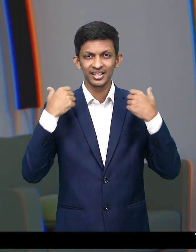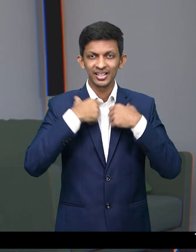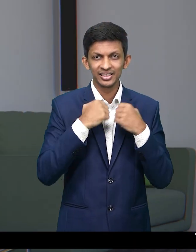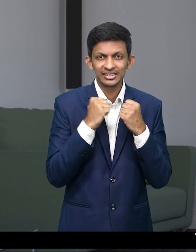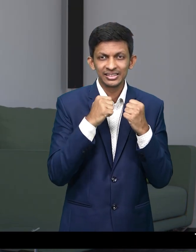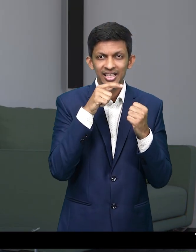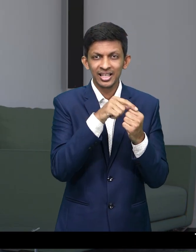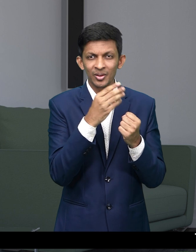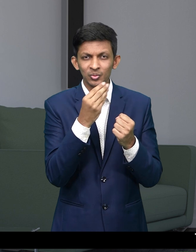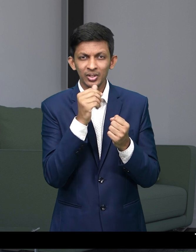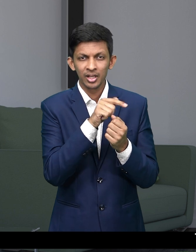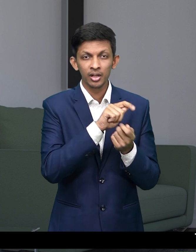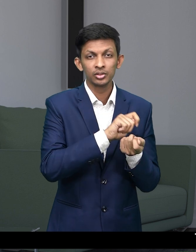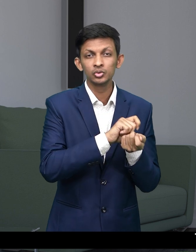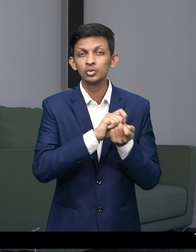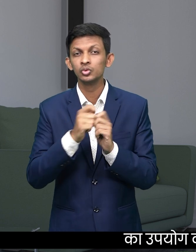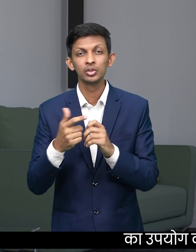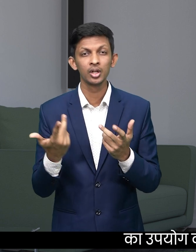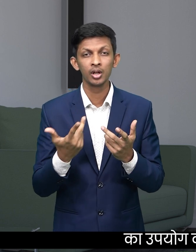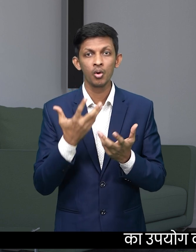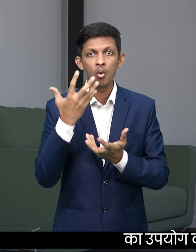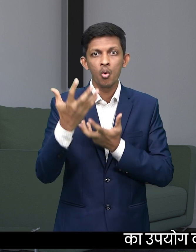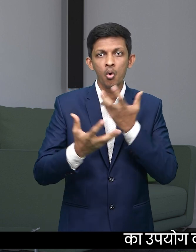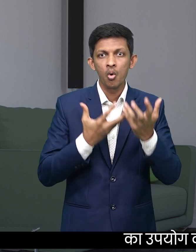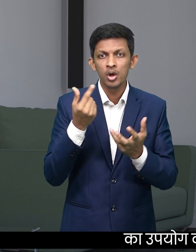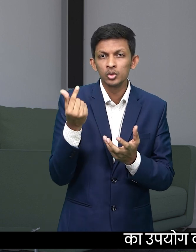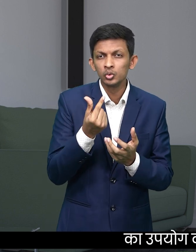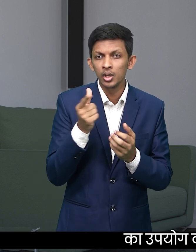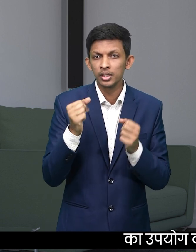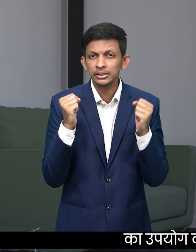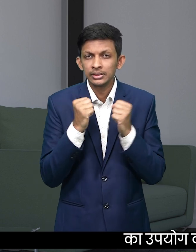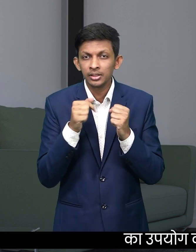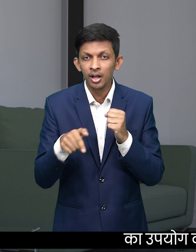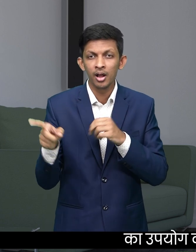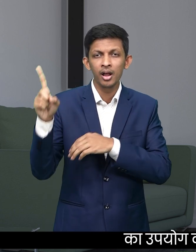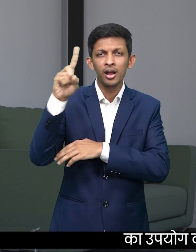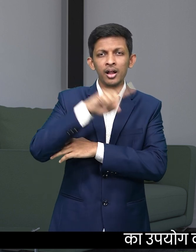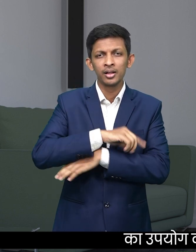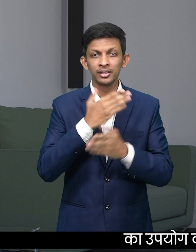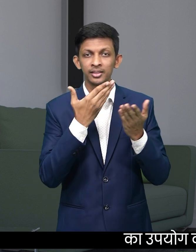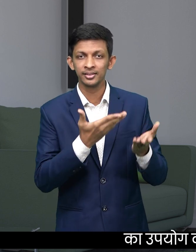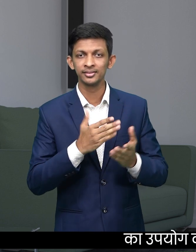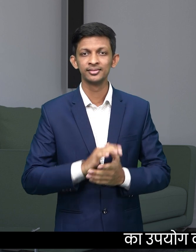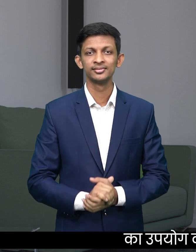ठंड के दिनों में तापन उपकरण का उपयोग करने के बजाय एक अतिरिक्त स्वेटर पहने।